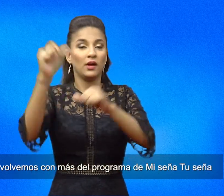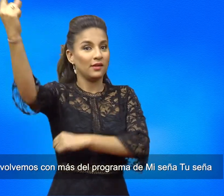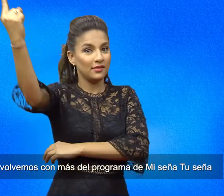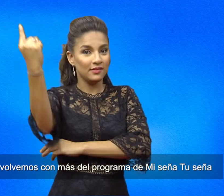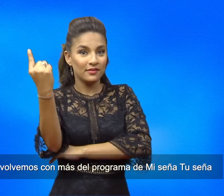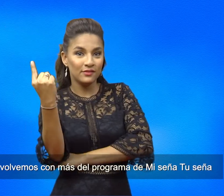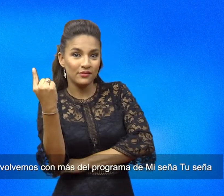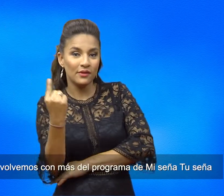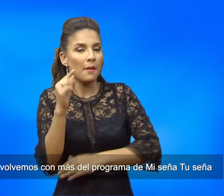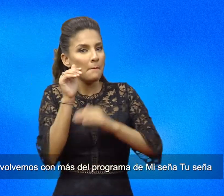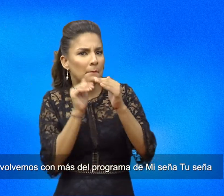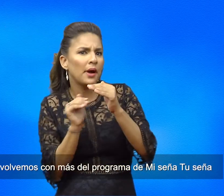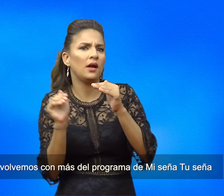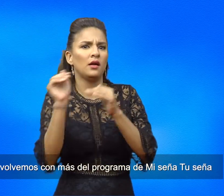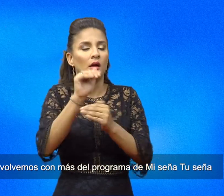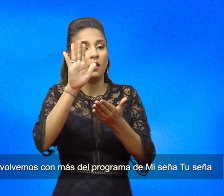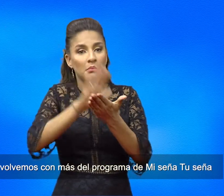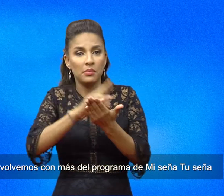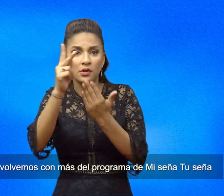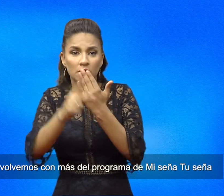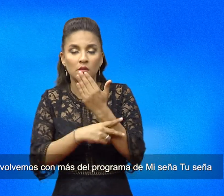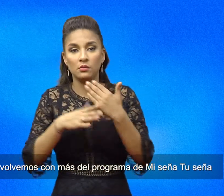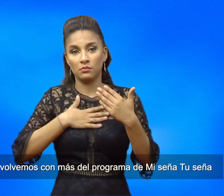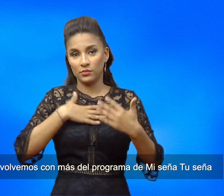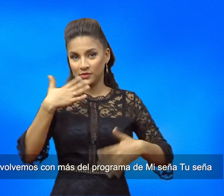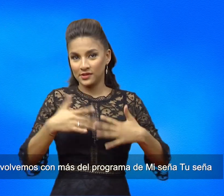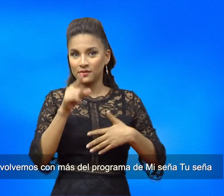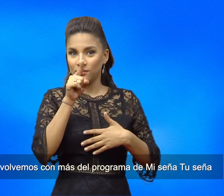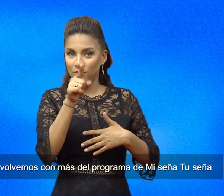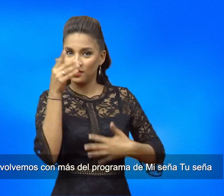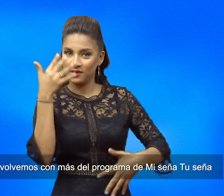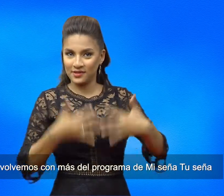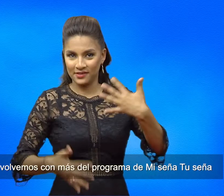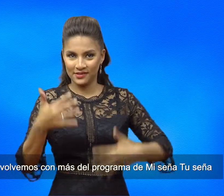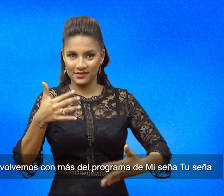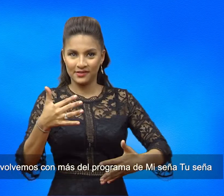volvemos con más del programa me enseña tu seña